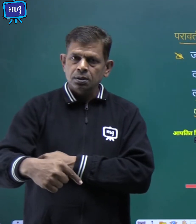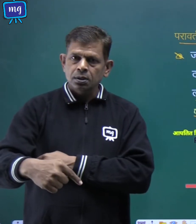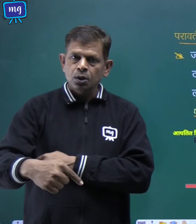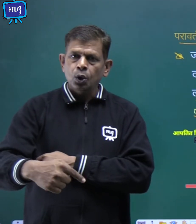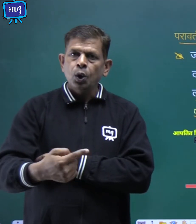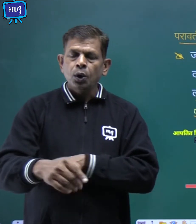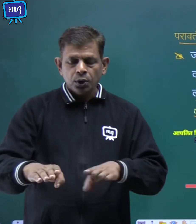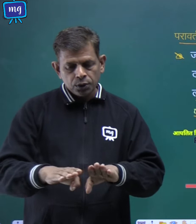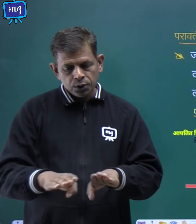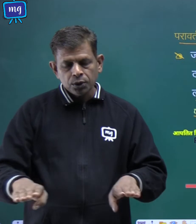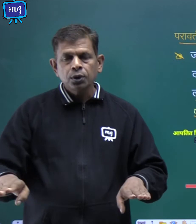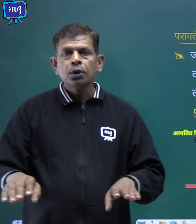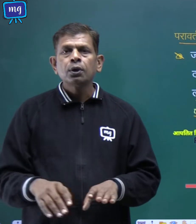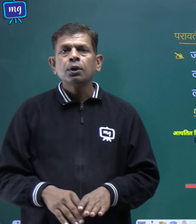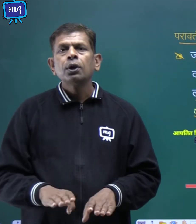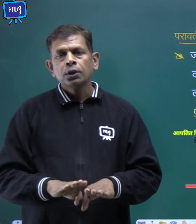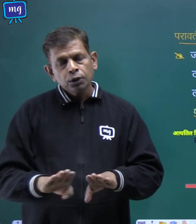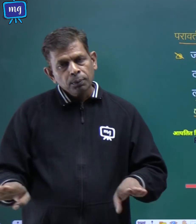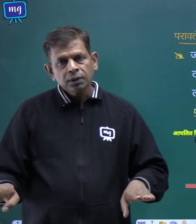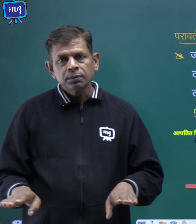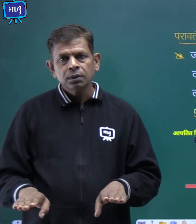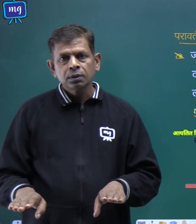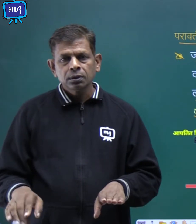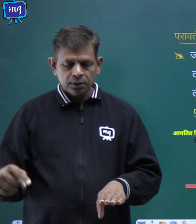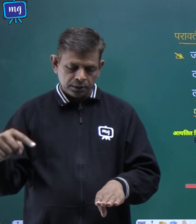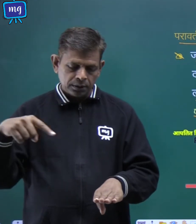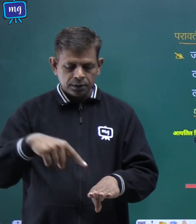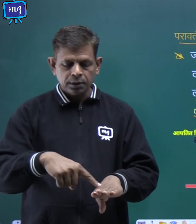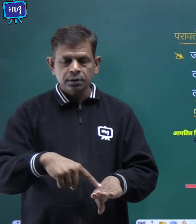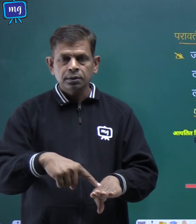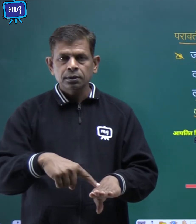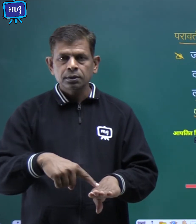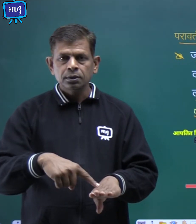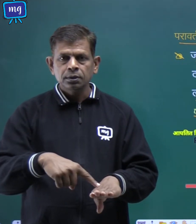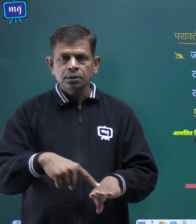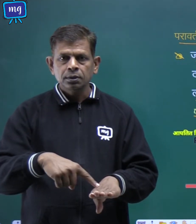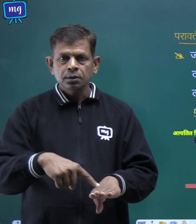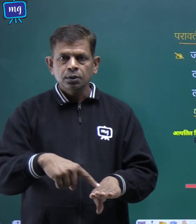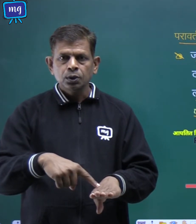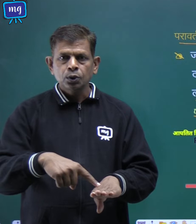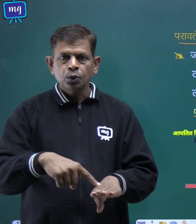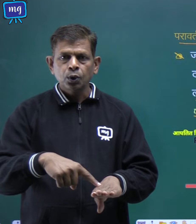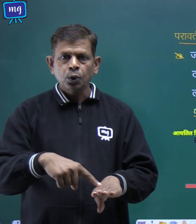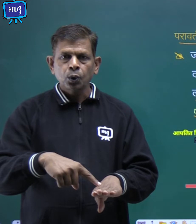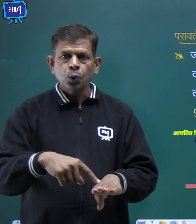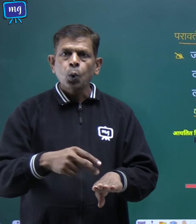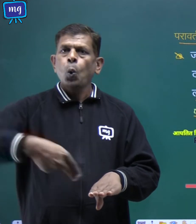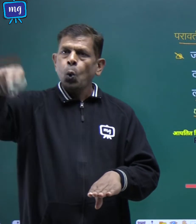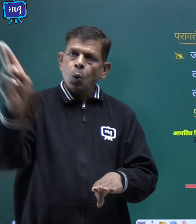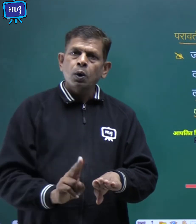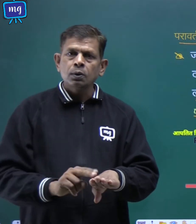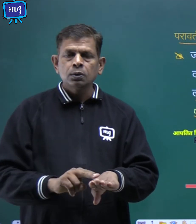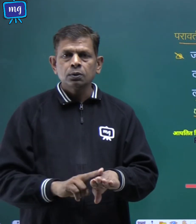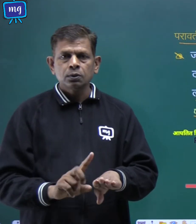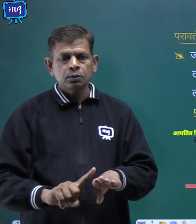किसी दर्पण पर या किसी पृष्ठ पर टकराती है तो ये वापस उसी माध्यम में चली जाती